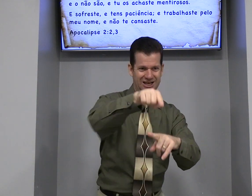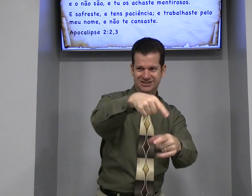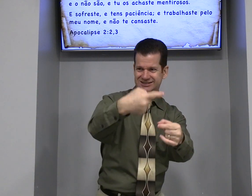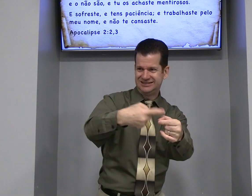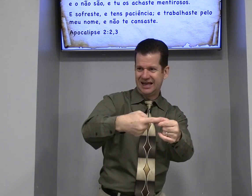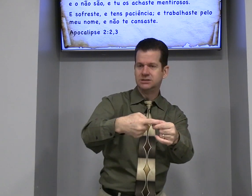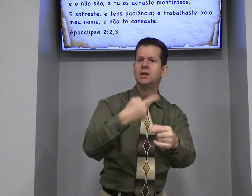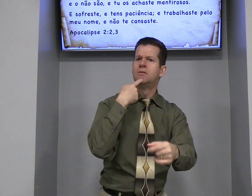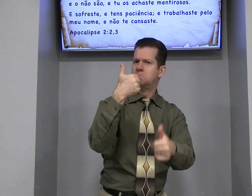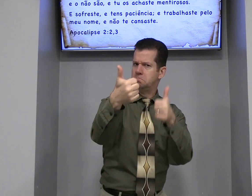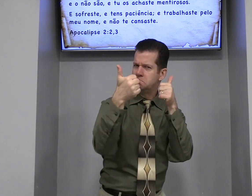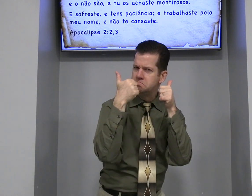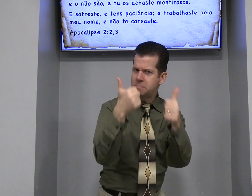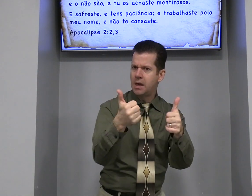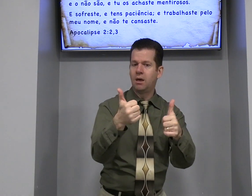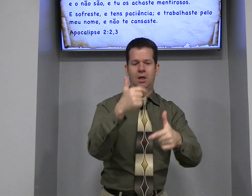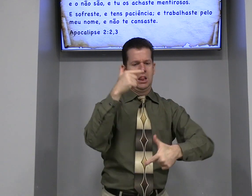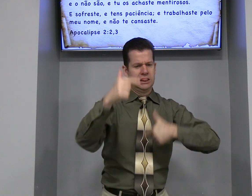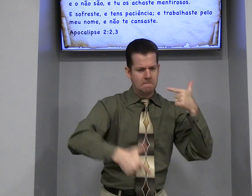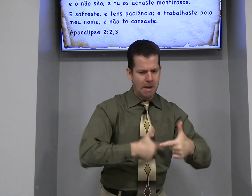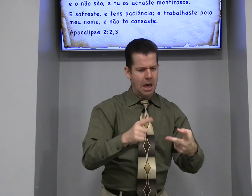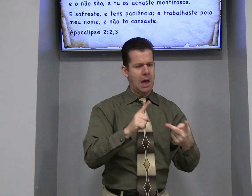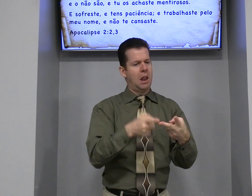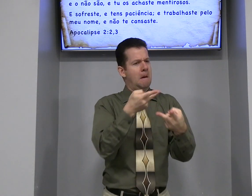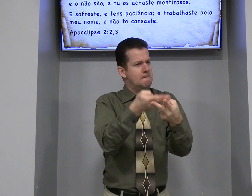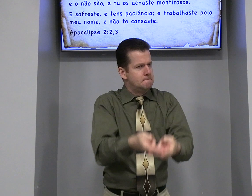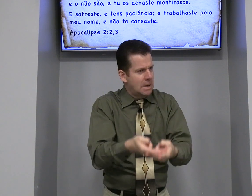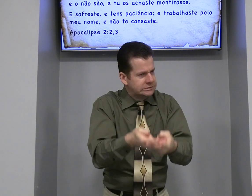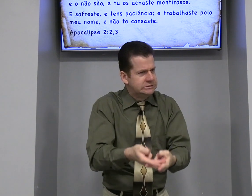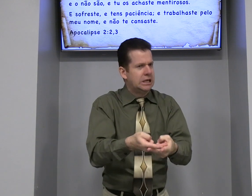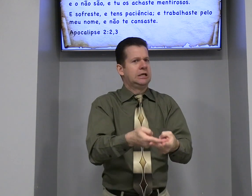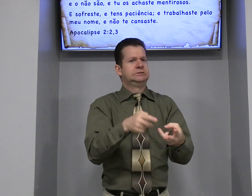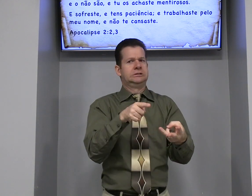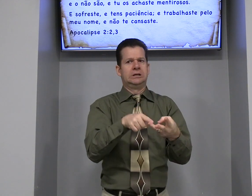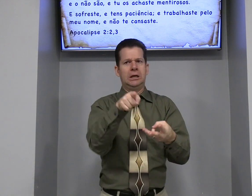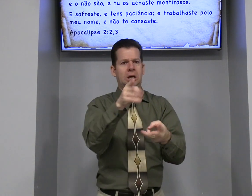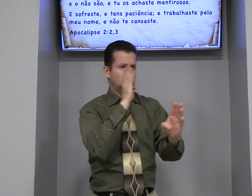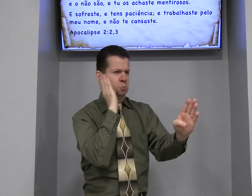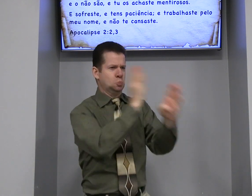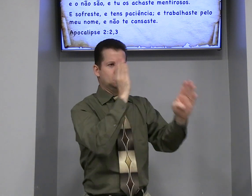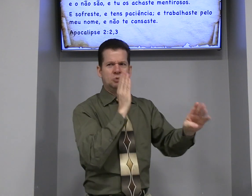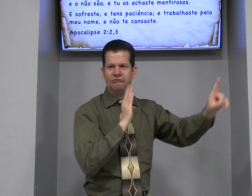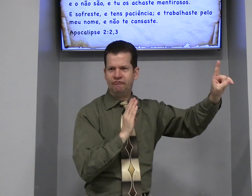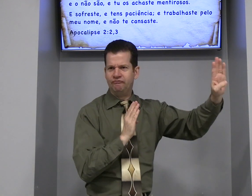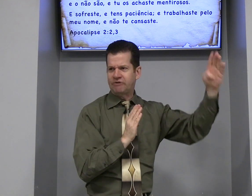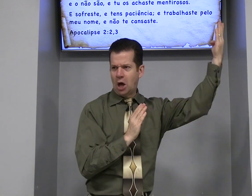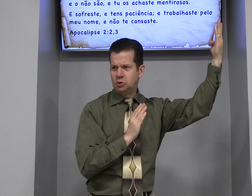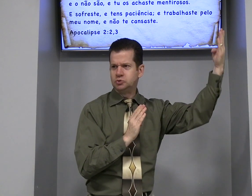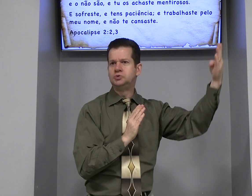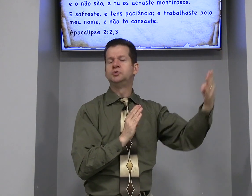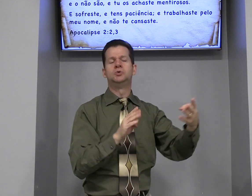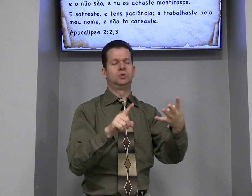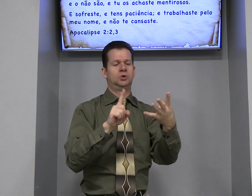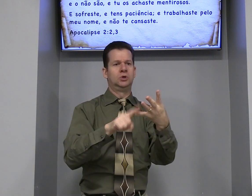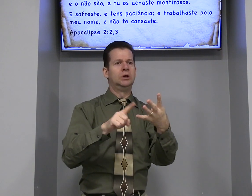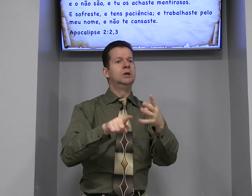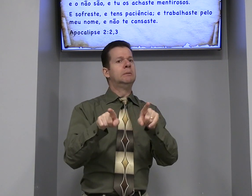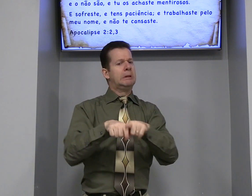Efésio, a igreja lá no Efésio, João deu parabéns porque estava trabalhadores, paciência, descobriu os